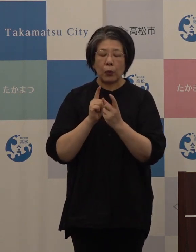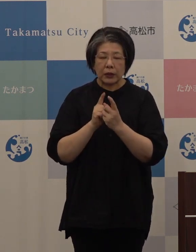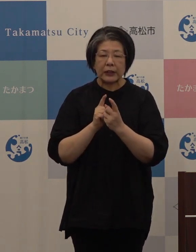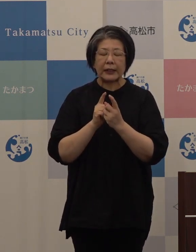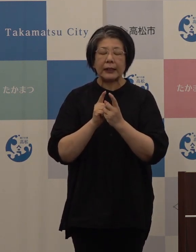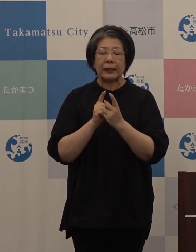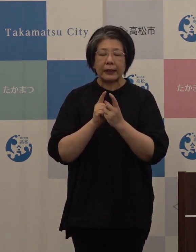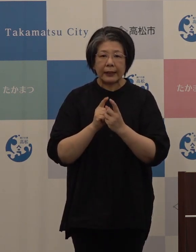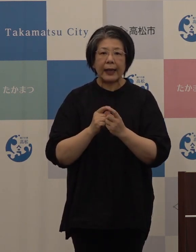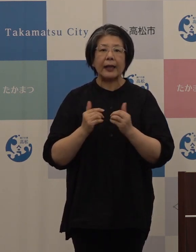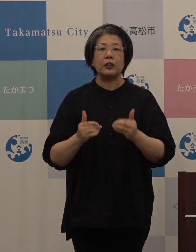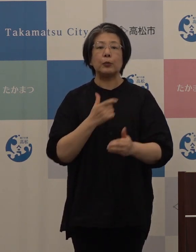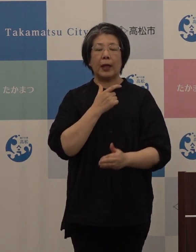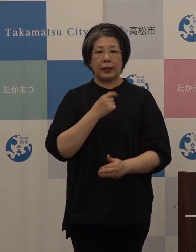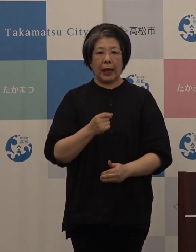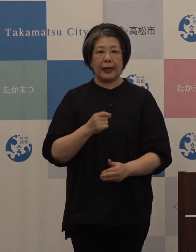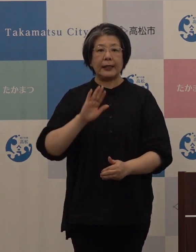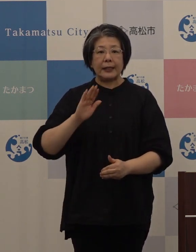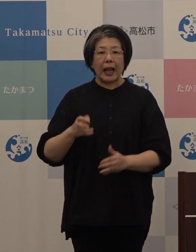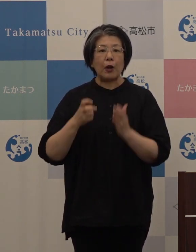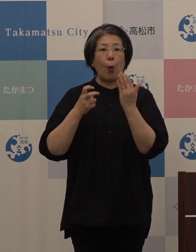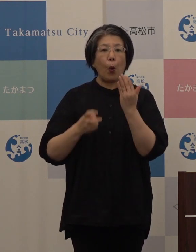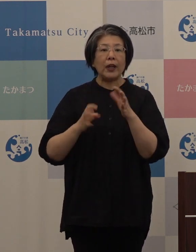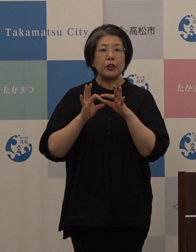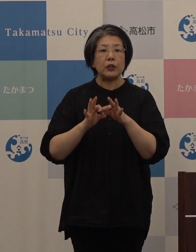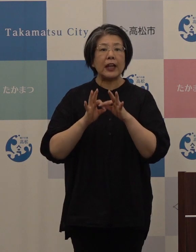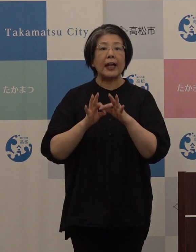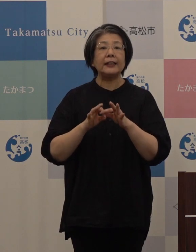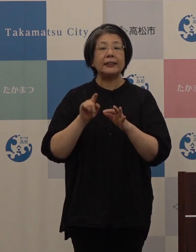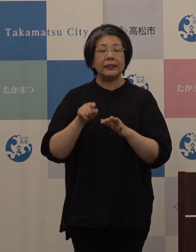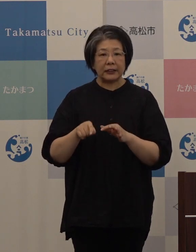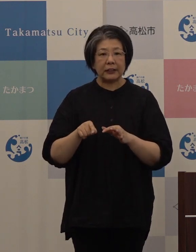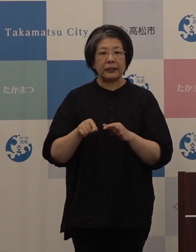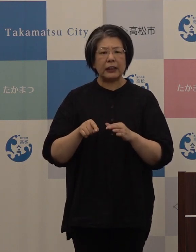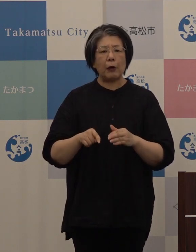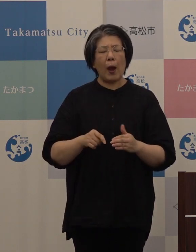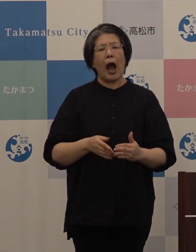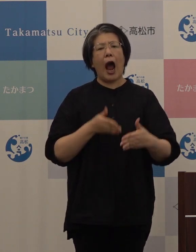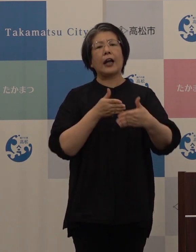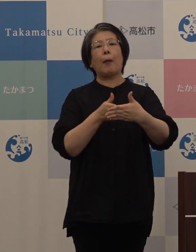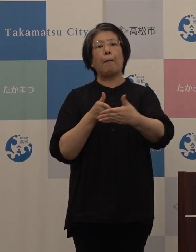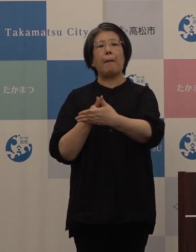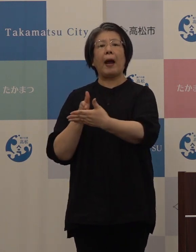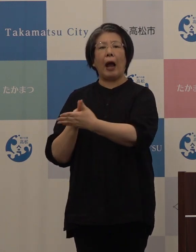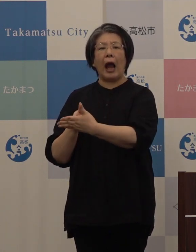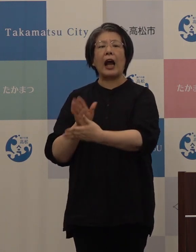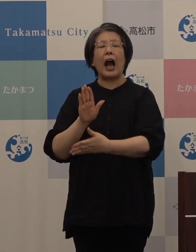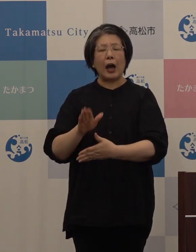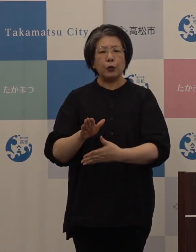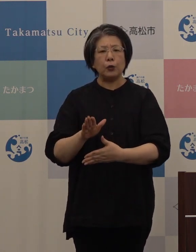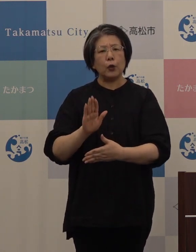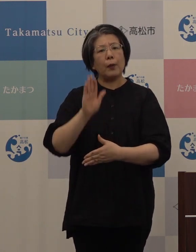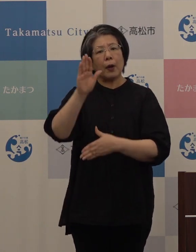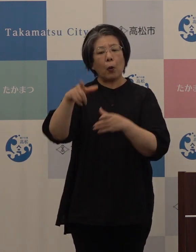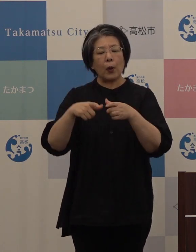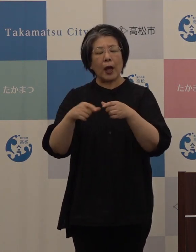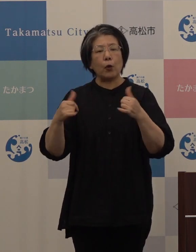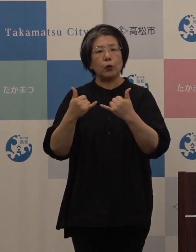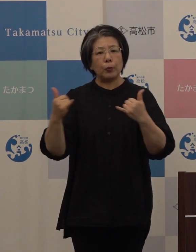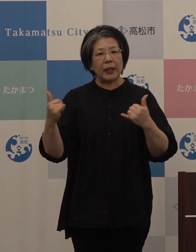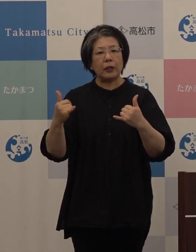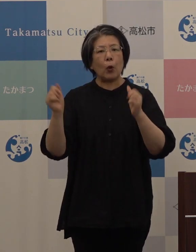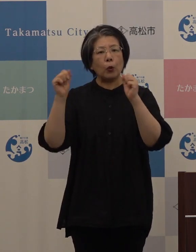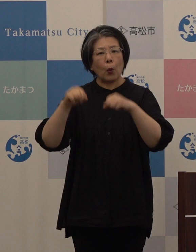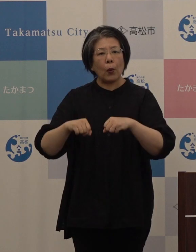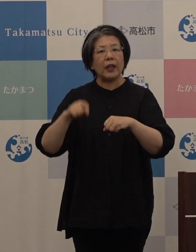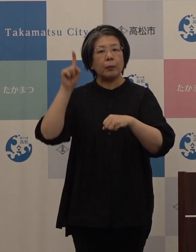ております。ただ法律事項になりますとやはりそこは一定の壁があって、そこは国民的な合意のもとに国の方できちっと措